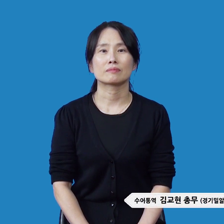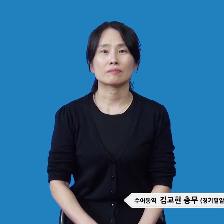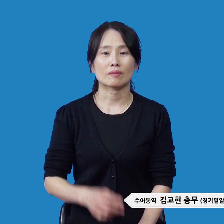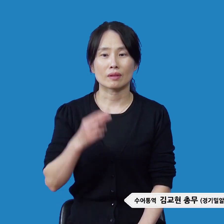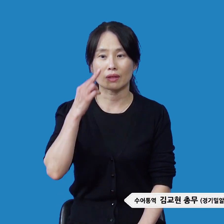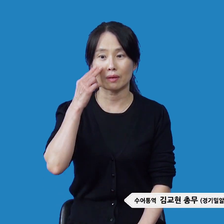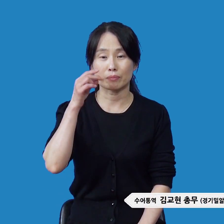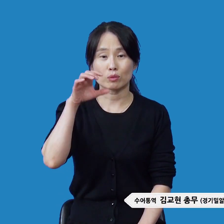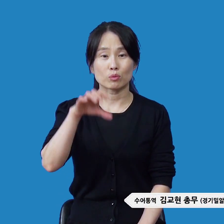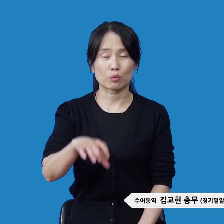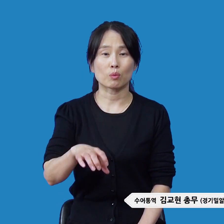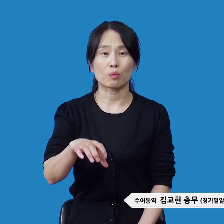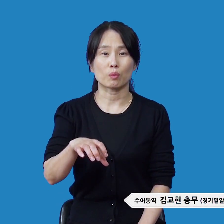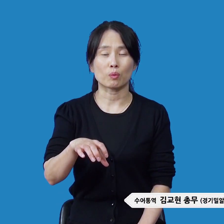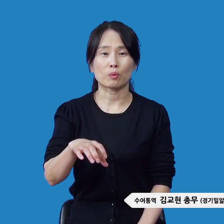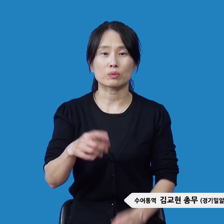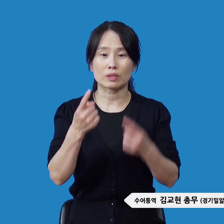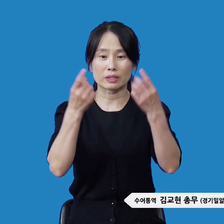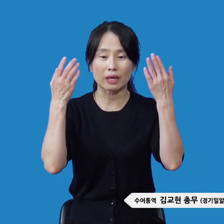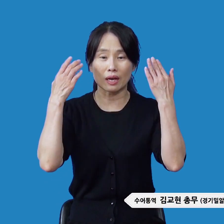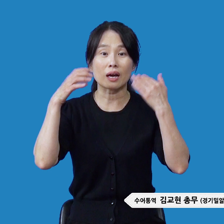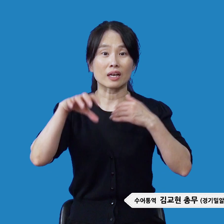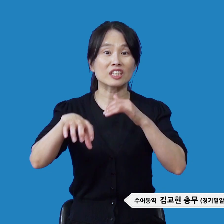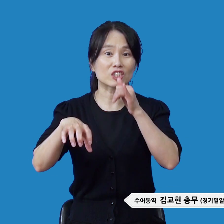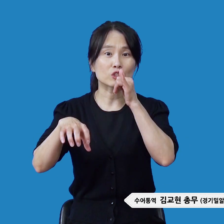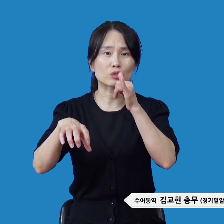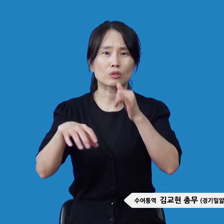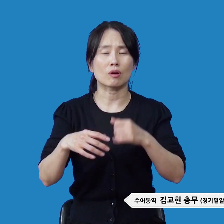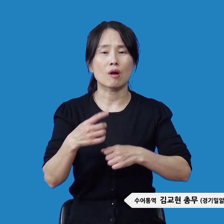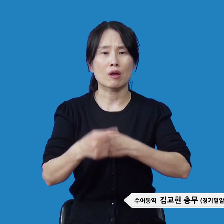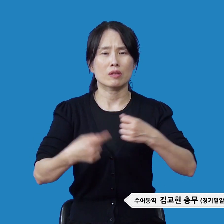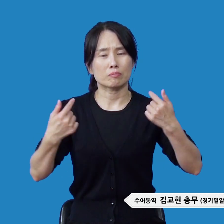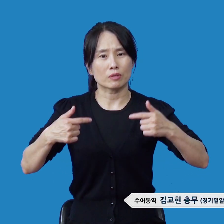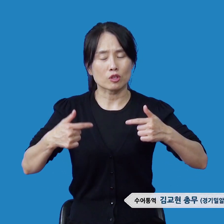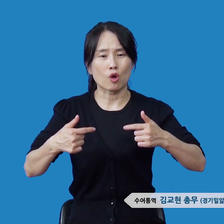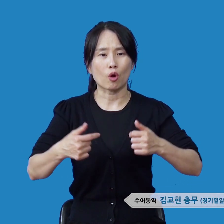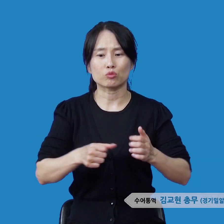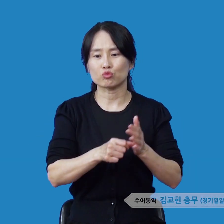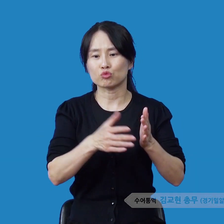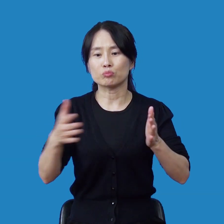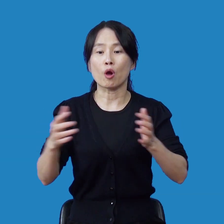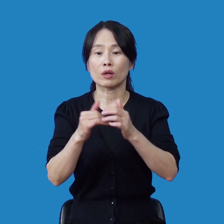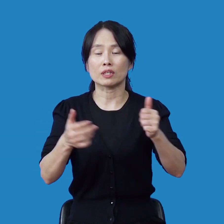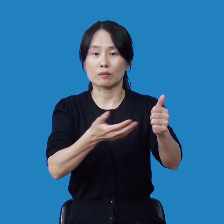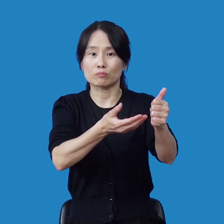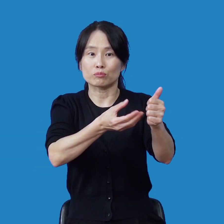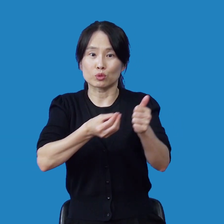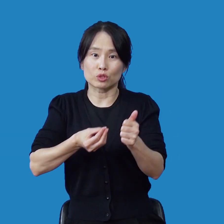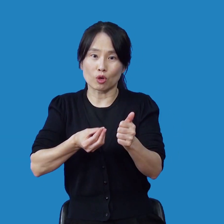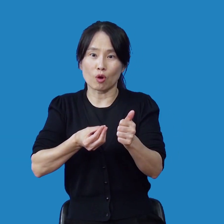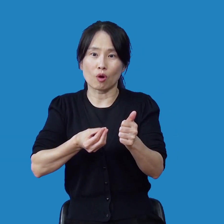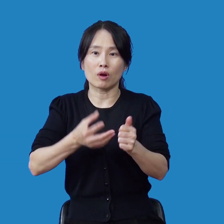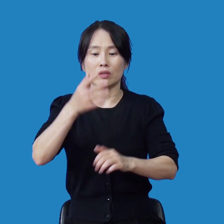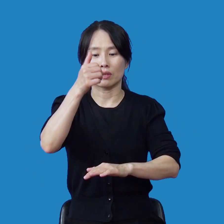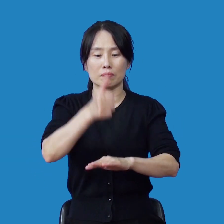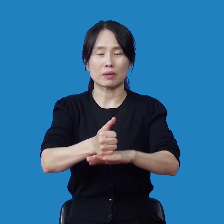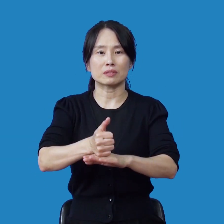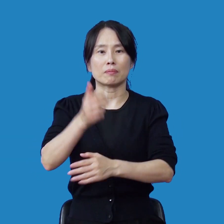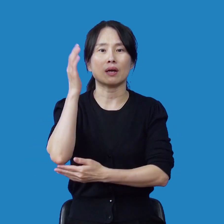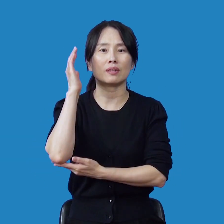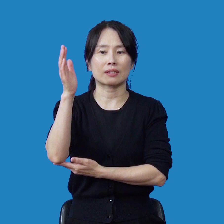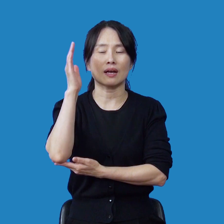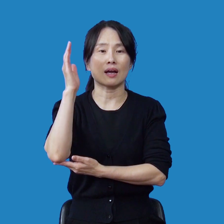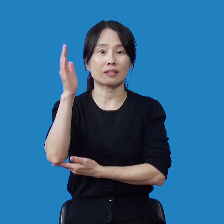미국의 카네기 멜론 대학은 매년 저명한 교수 한 사람을 초청해서 마지막